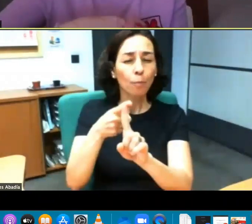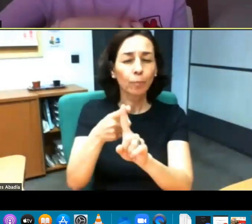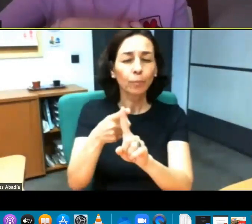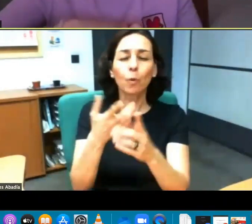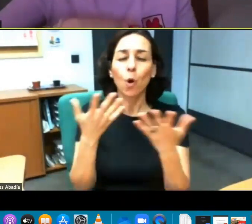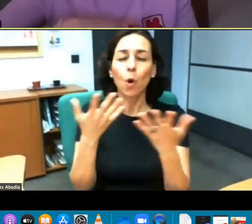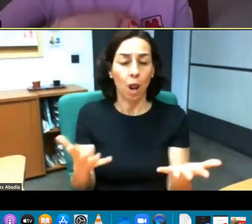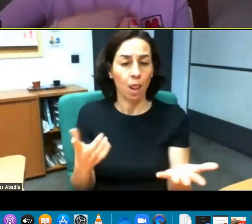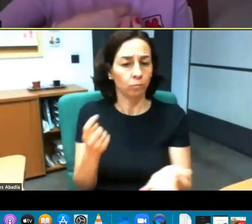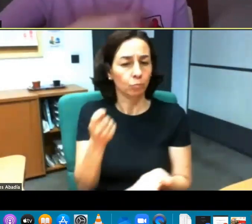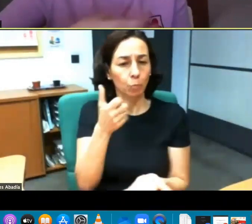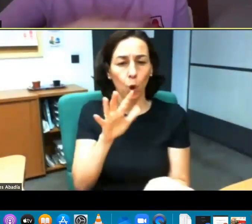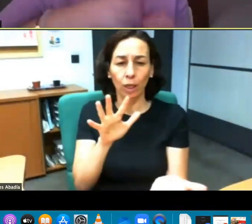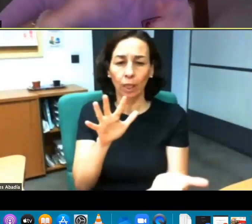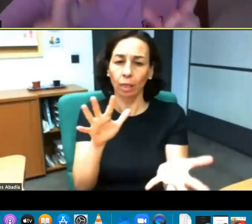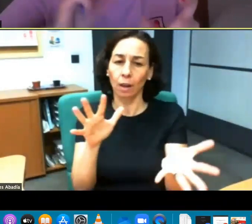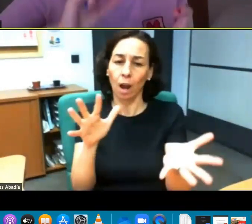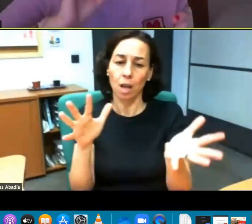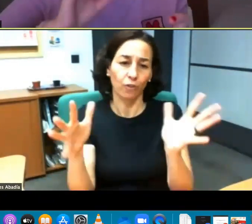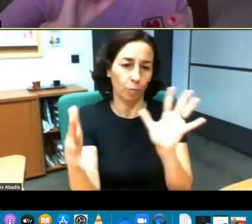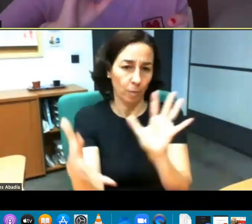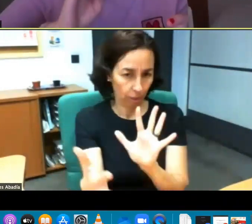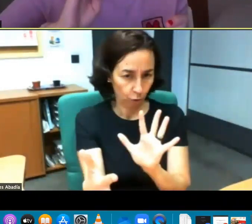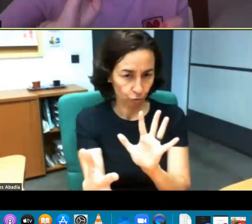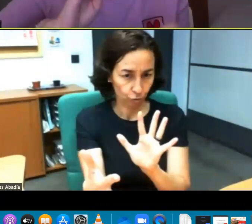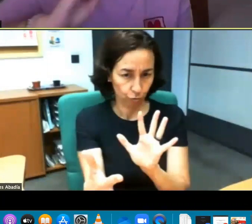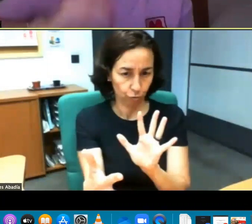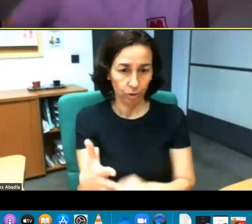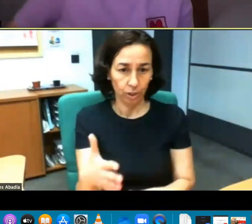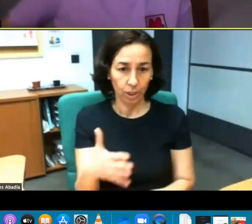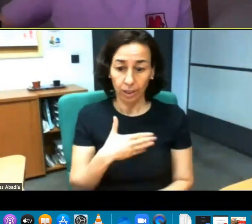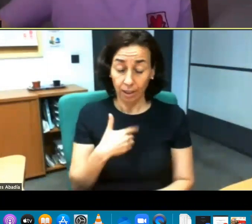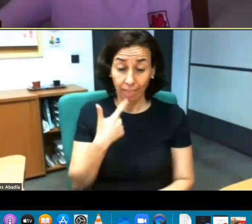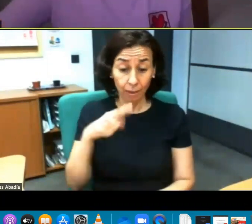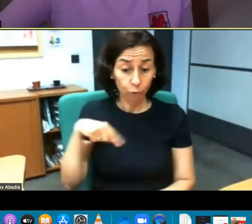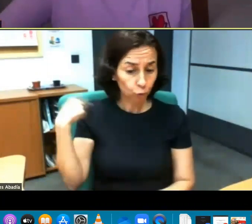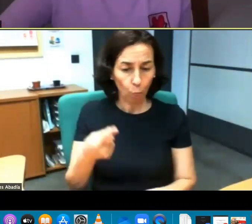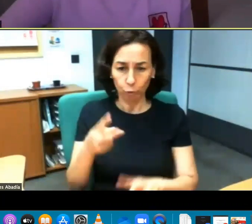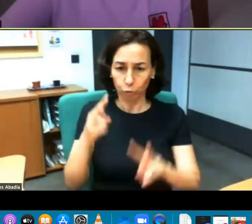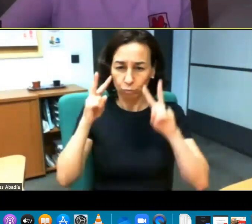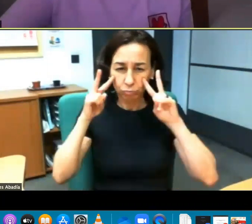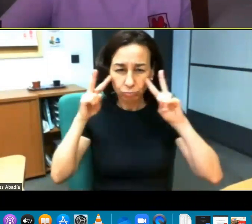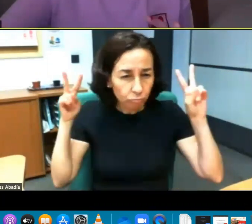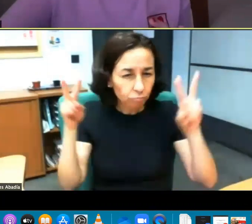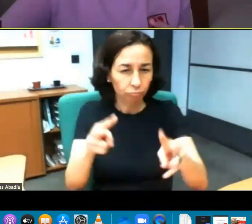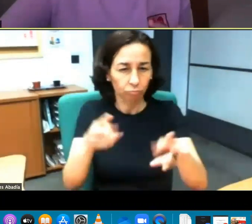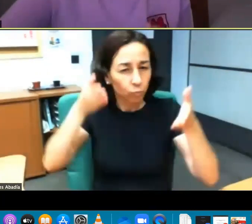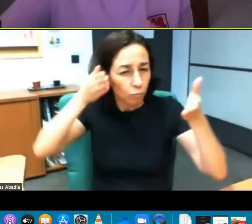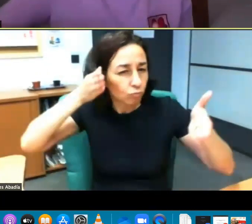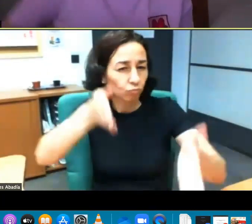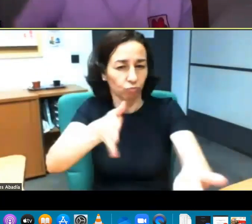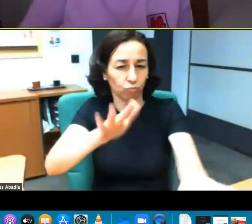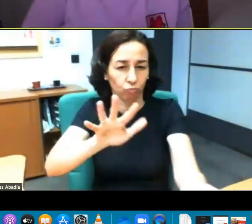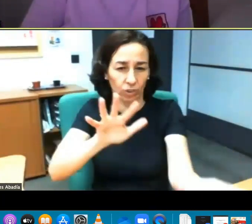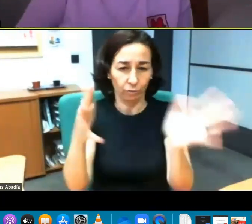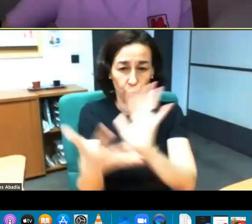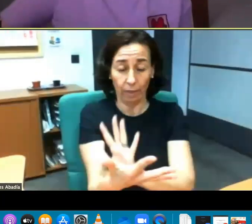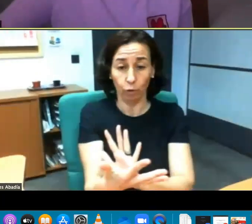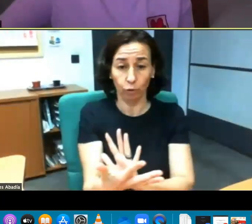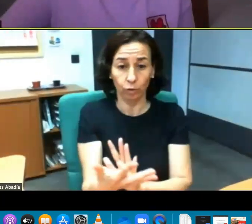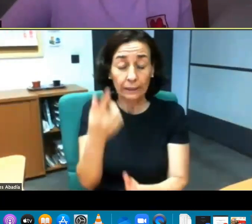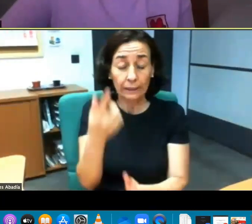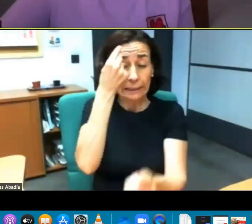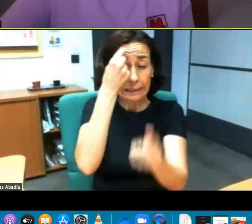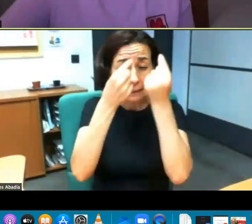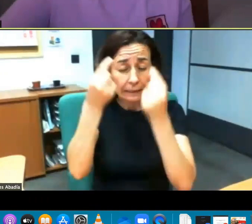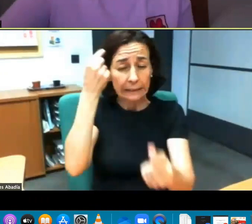Es esencial que tengamos ese punto de vista. Tampoco, no he querido detallar demasiado